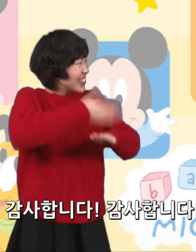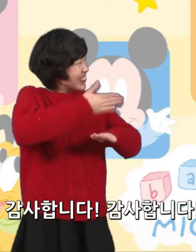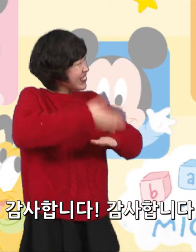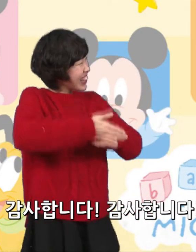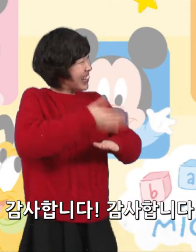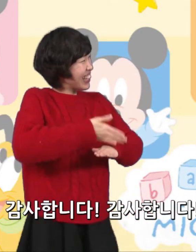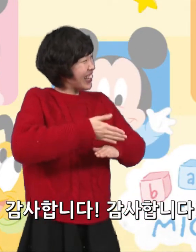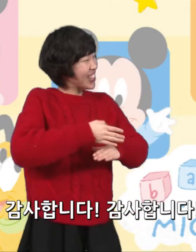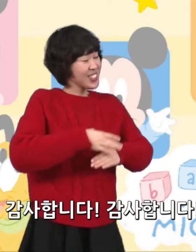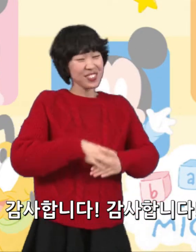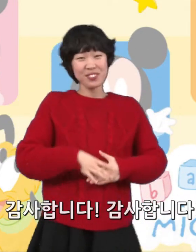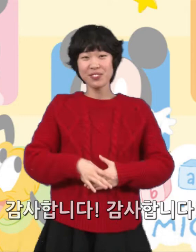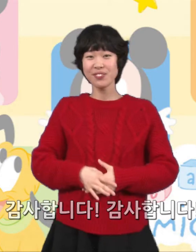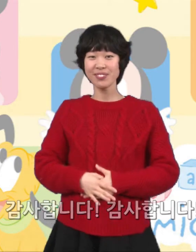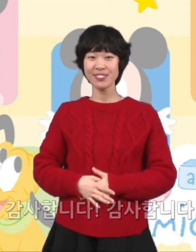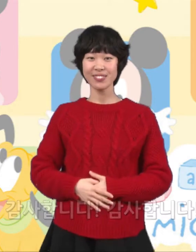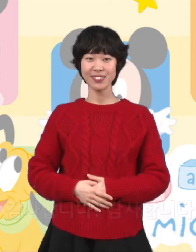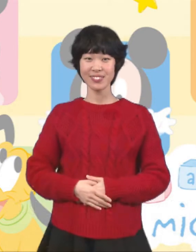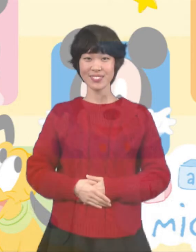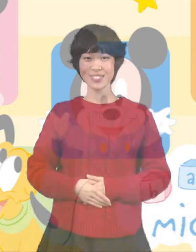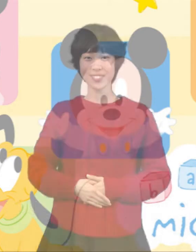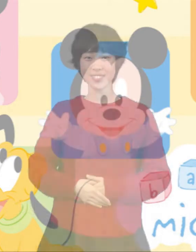감사합니다. 감사합니다.